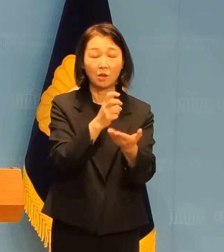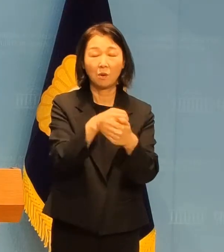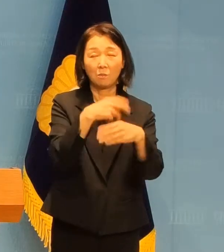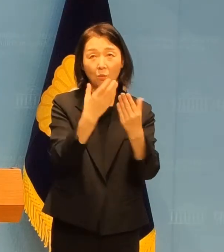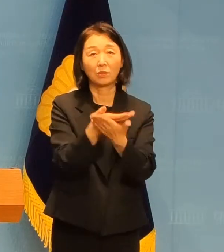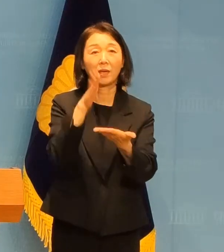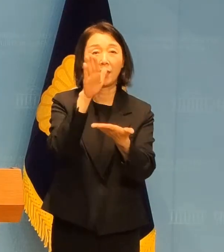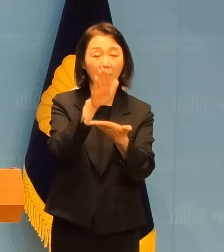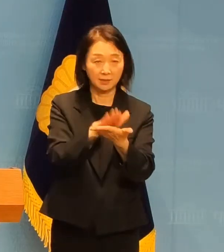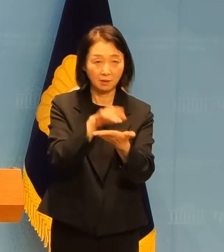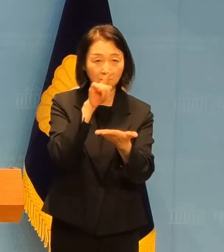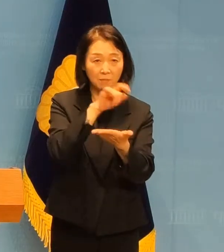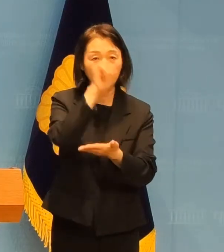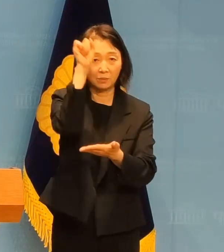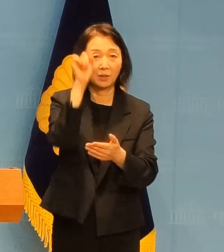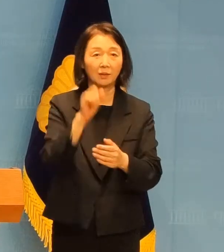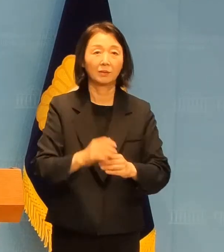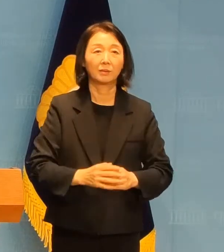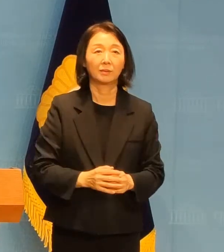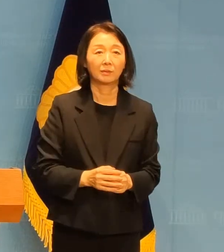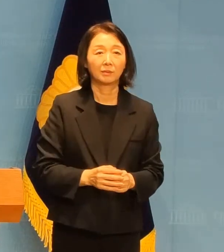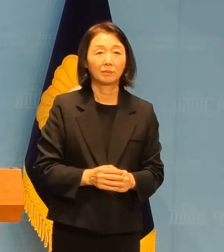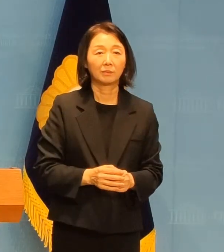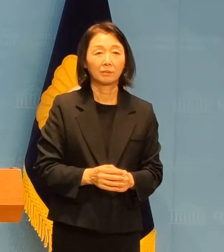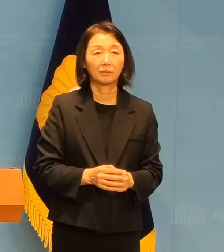개정 법률안이 통과되었습니다.